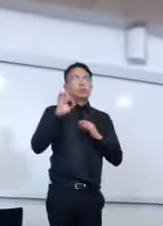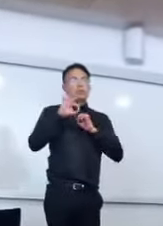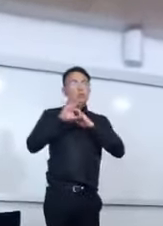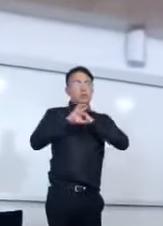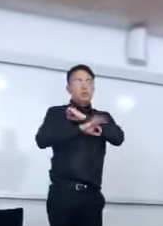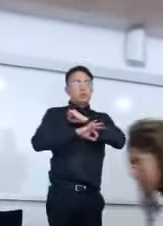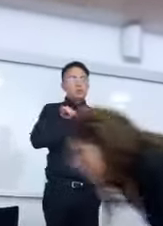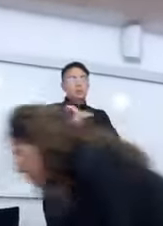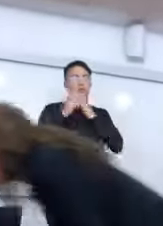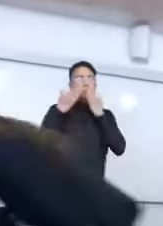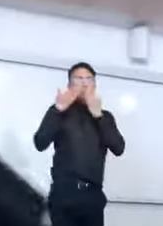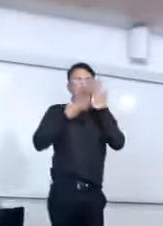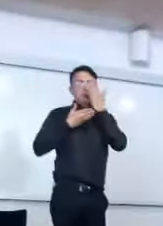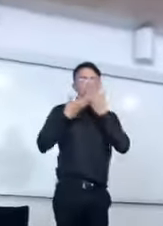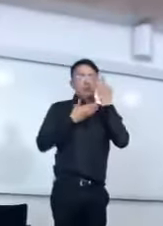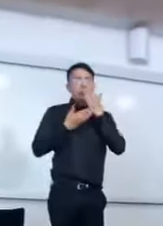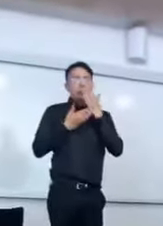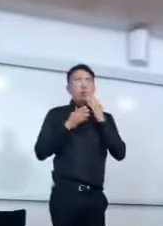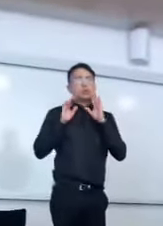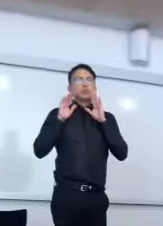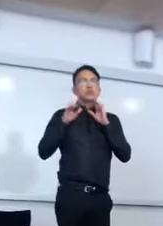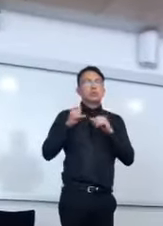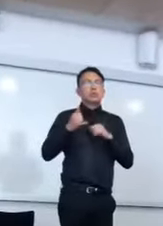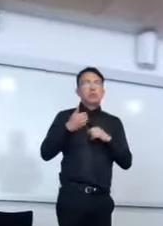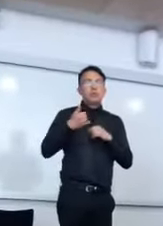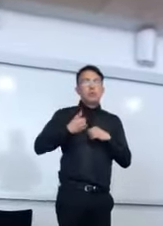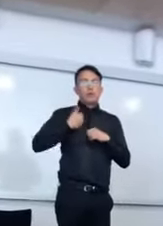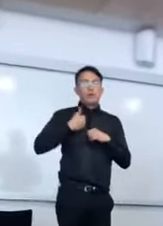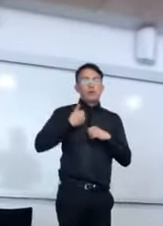área de psicología y jóvenes en ProFamilia.